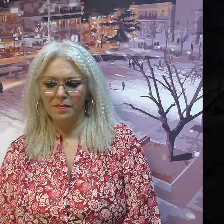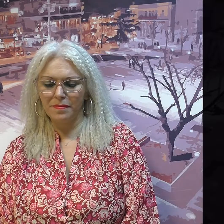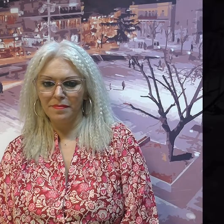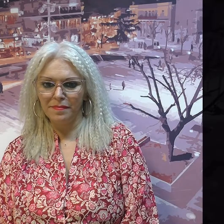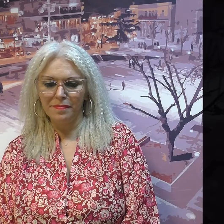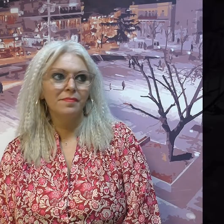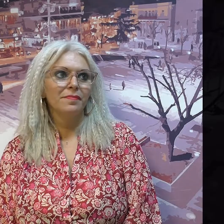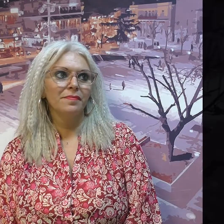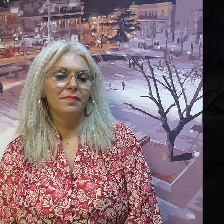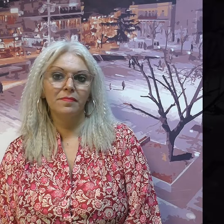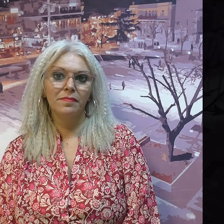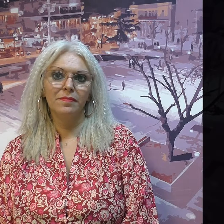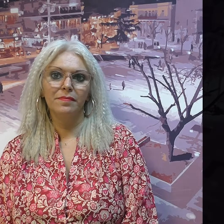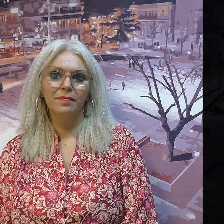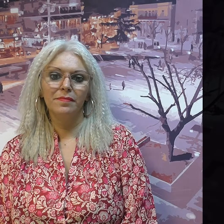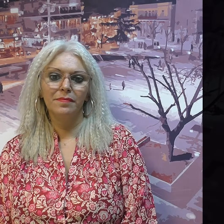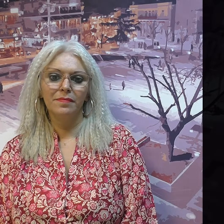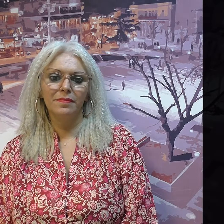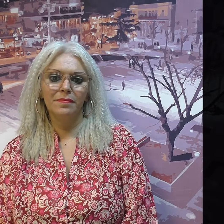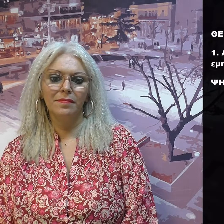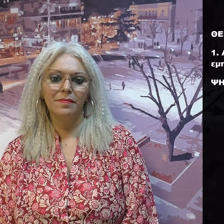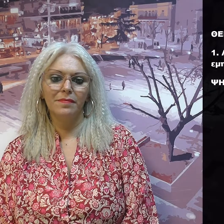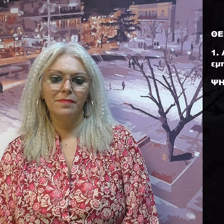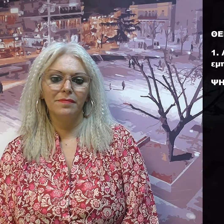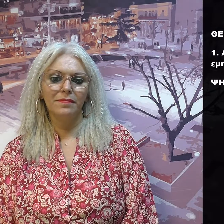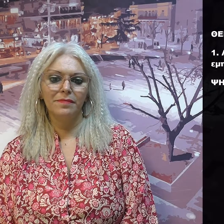Συμβουλίου Κοζάνης Διαπεριφοράς λόγω του κατεπήγοντος. Θέμα ημερήσιας